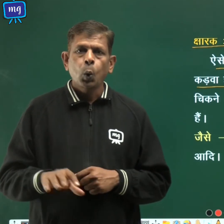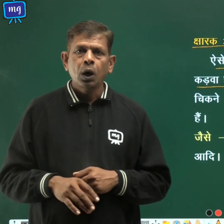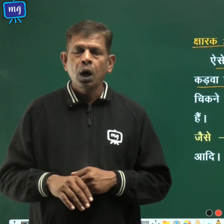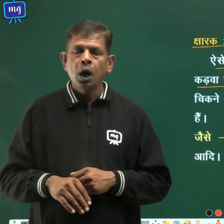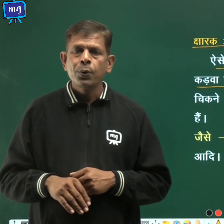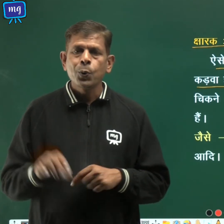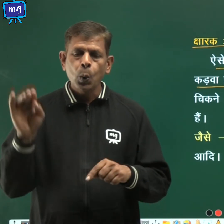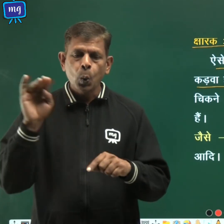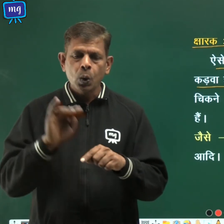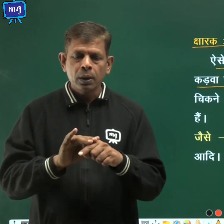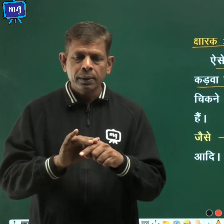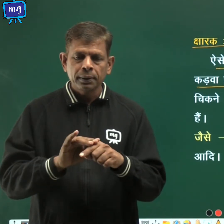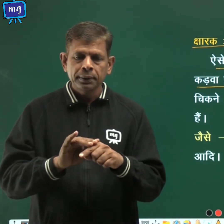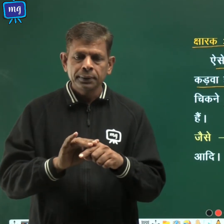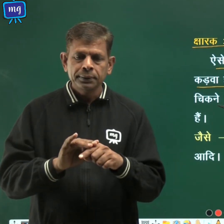स्पर्श में